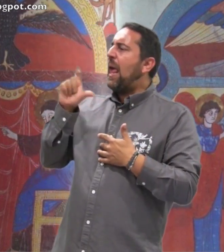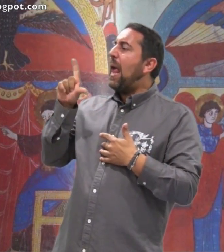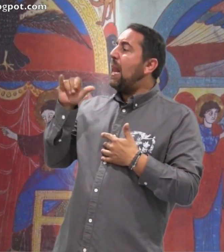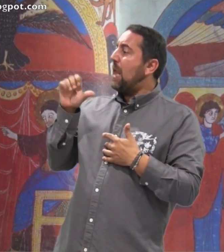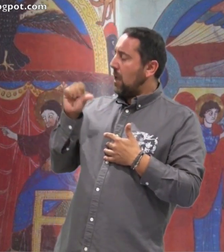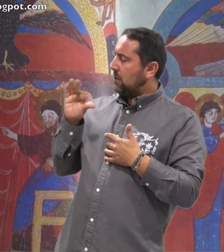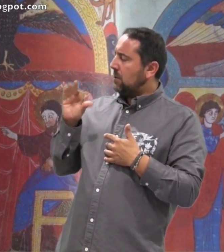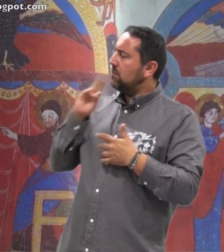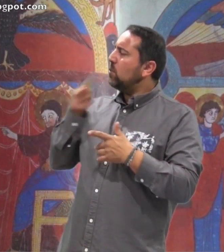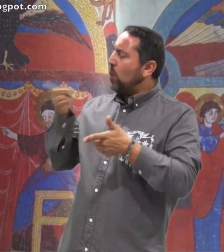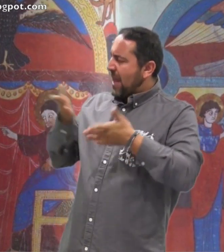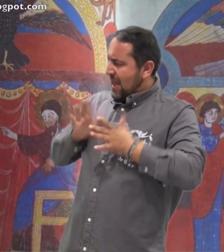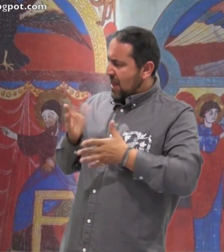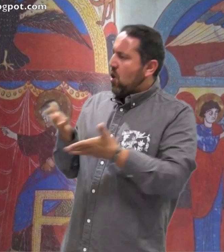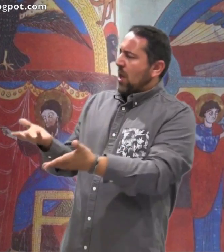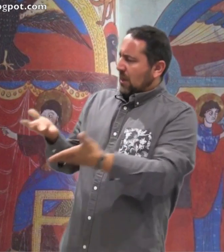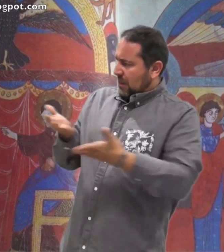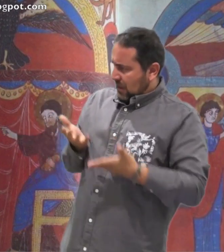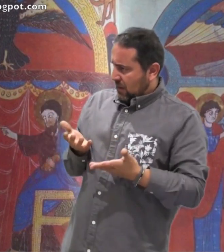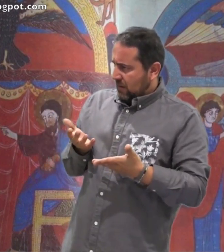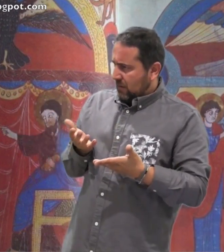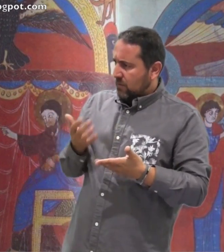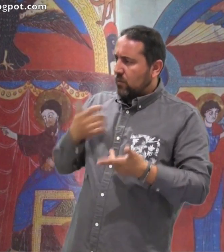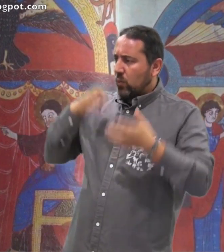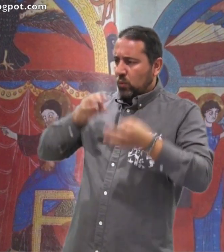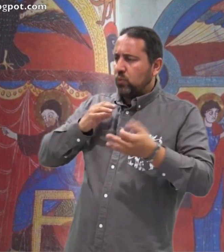Elías respondió: Entrégame a tu hijo.